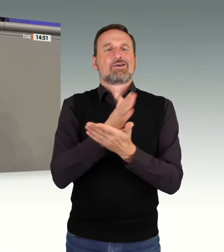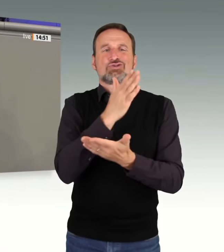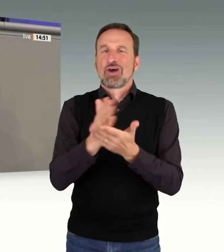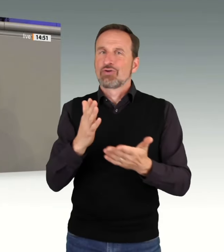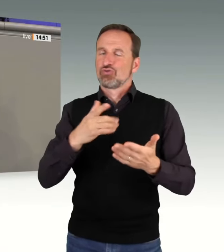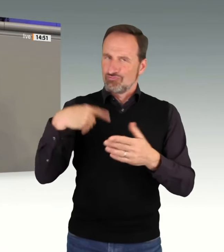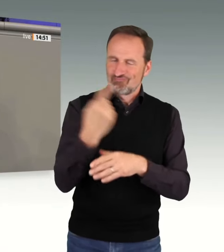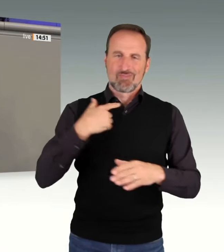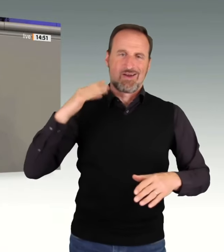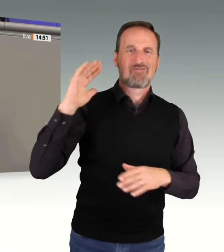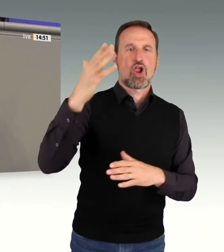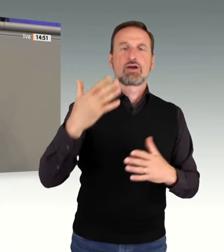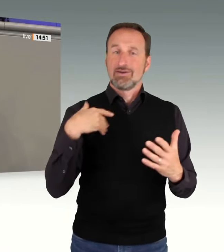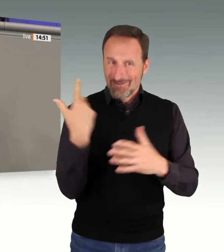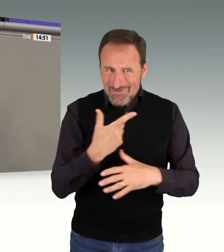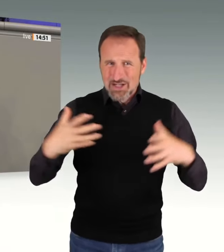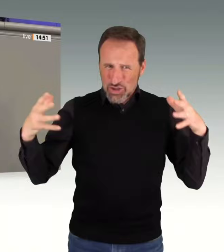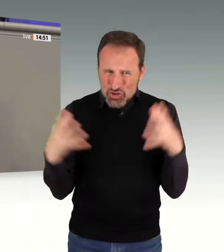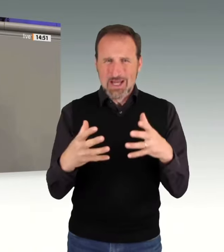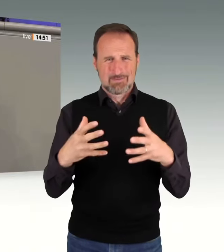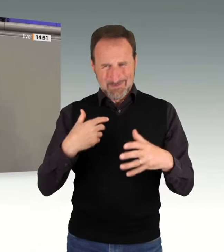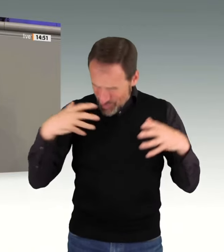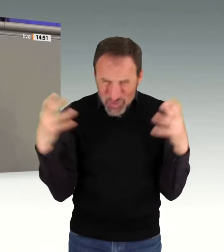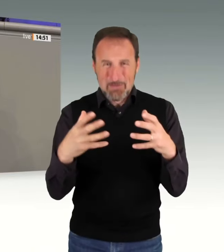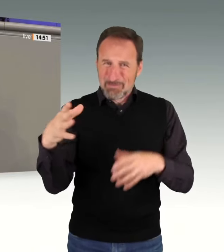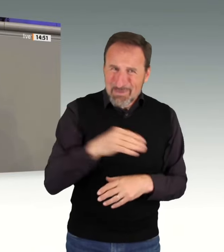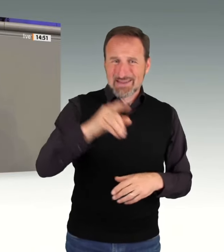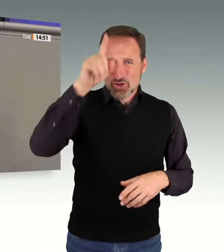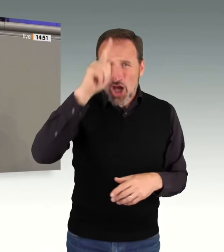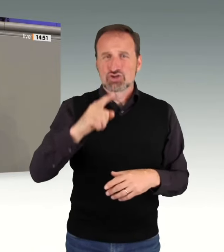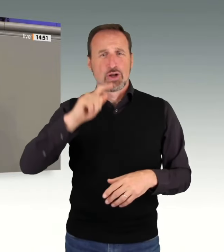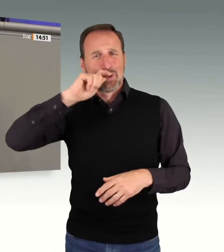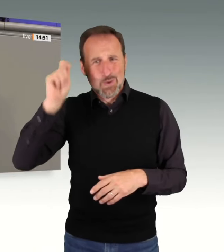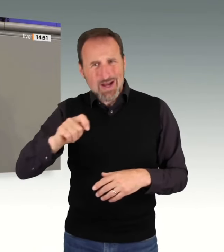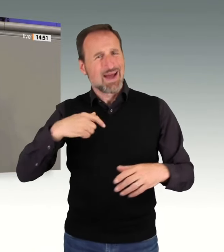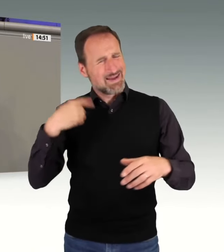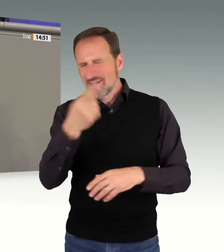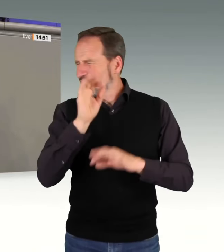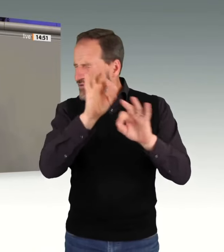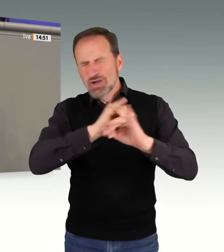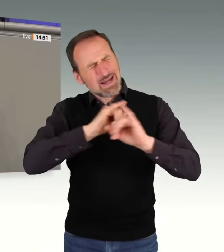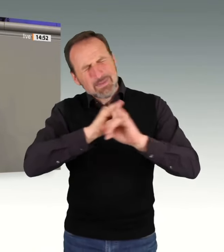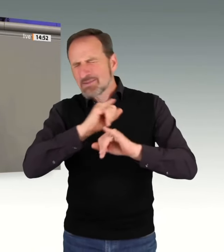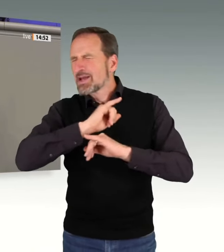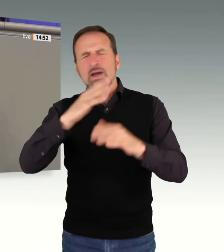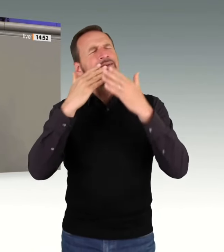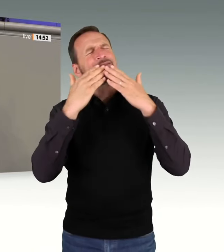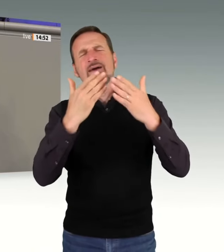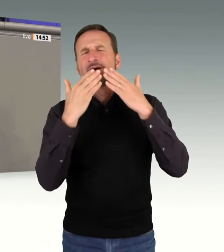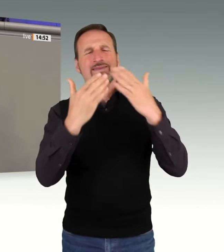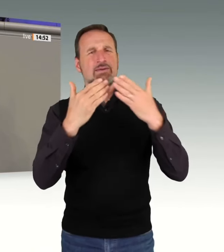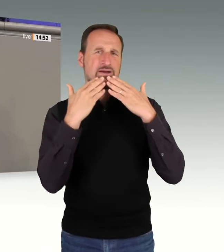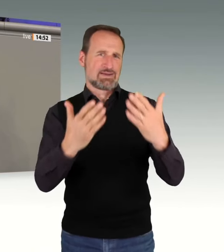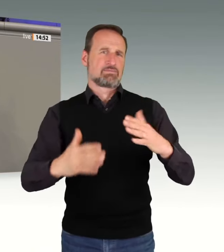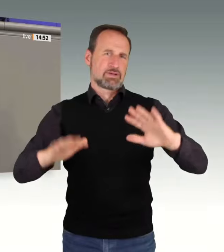diese Weise bewiesen, dass Russland verlieren kann und durchfallen kann. Wir haben bewiesen, dass gemeinsam mit den Partnern wir alles haben, um das